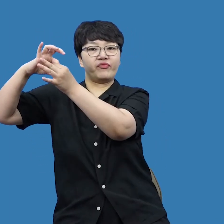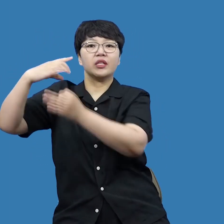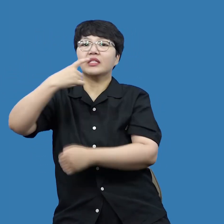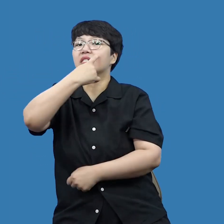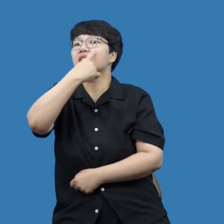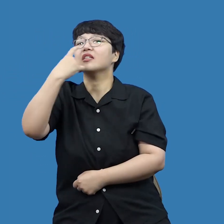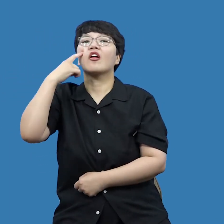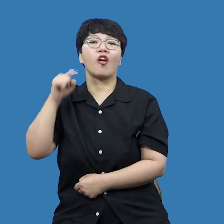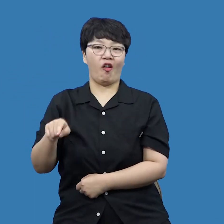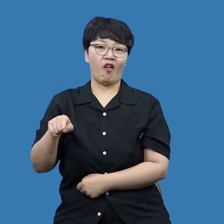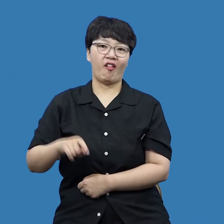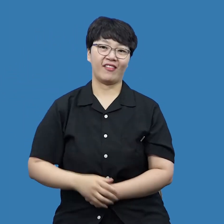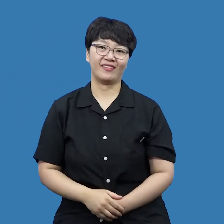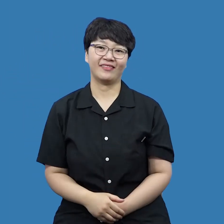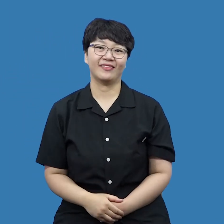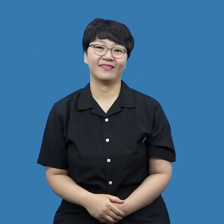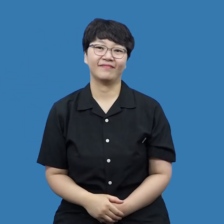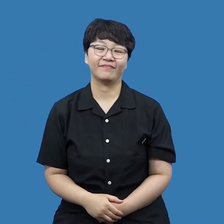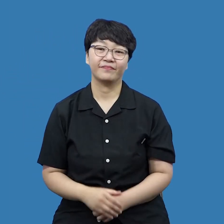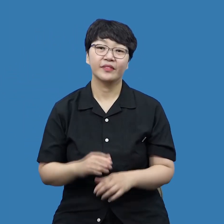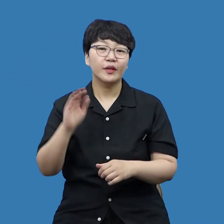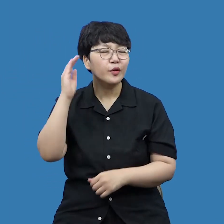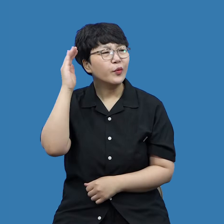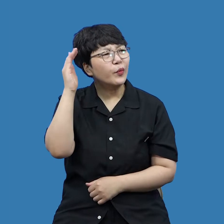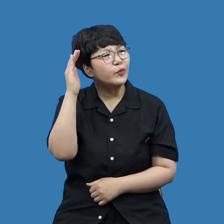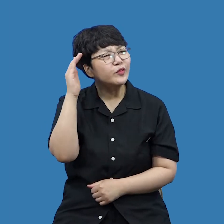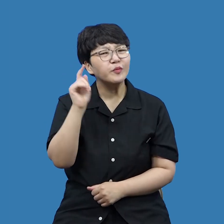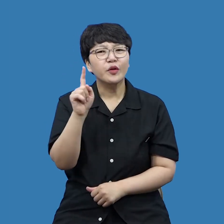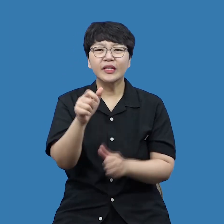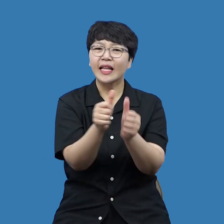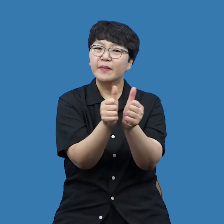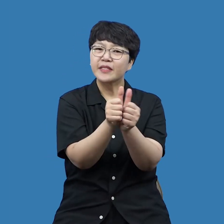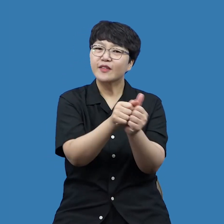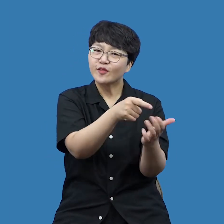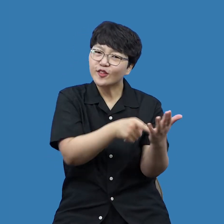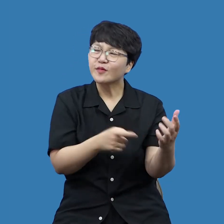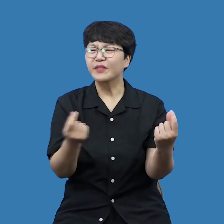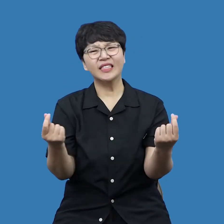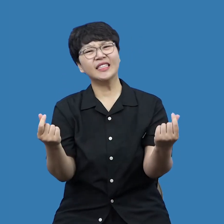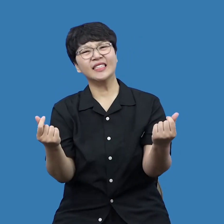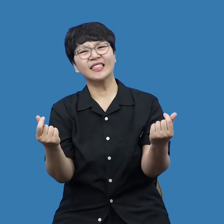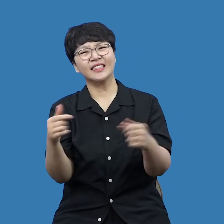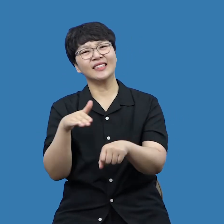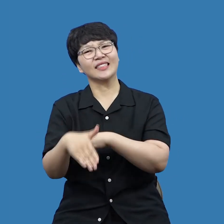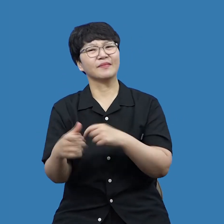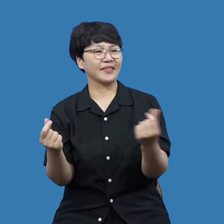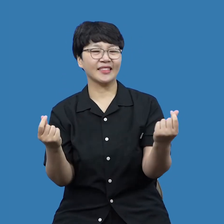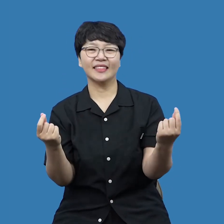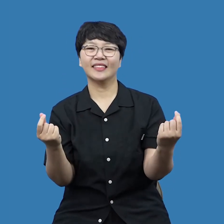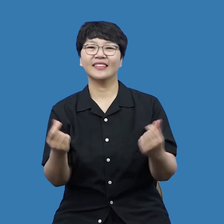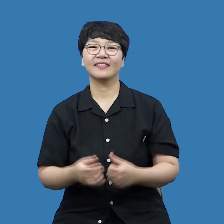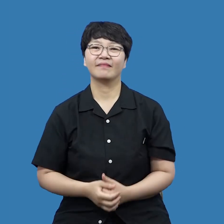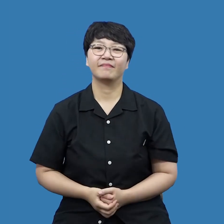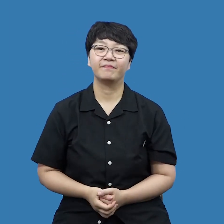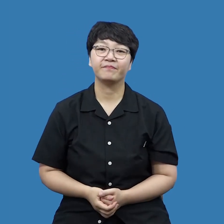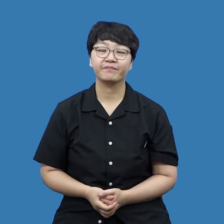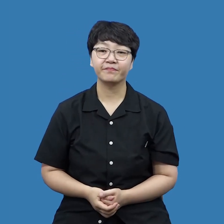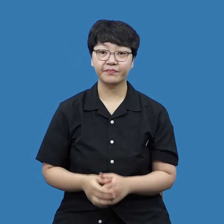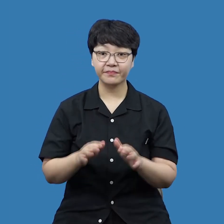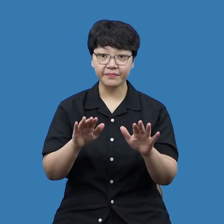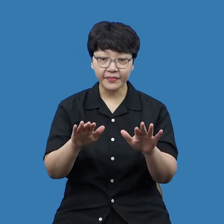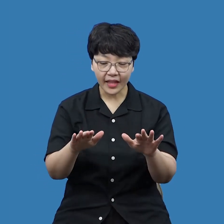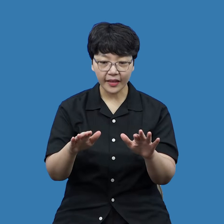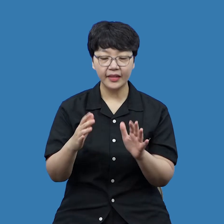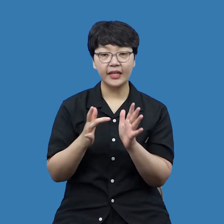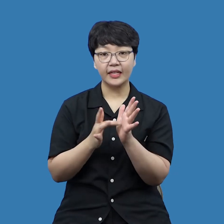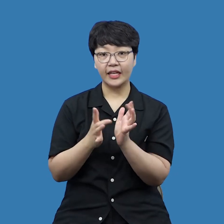의식입니다. 오늘날로 말하면 포경수술 비슷한 것입니다. 자, 이게 탄생